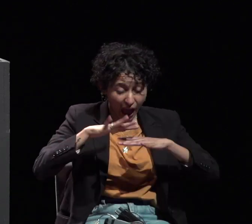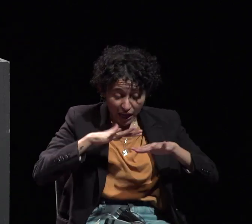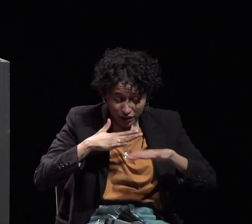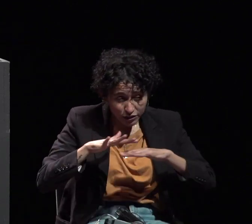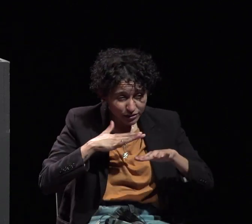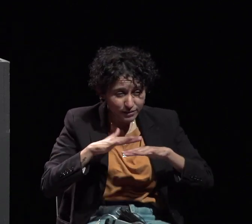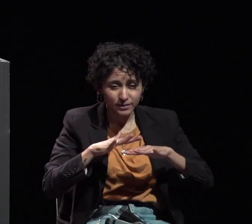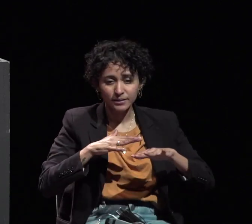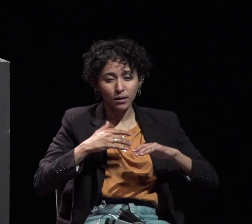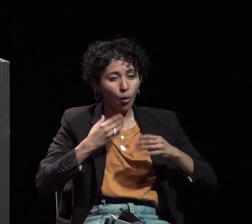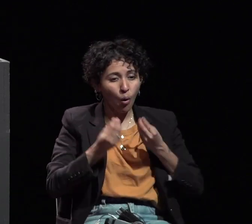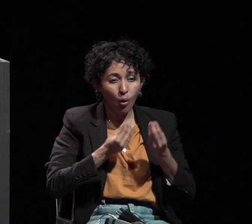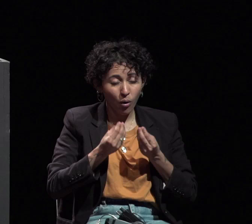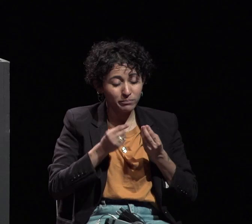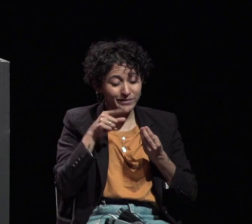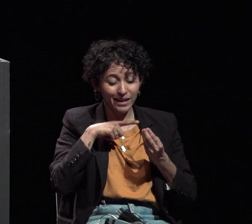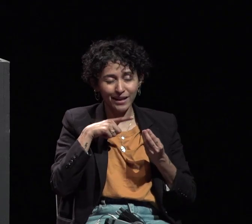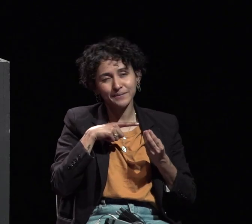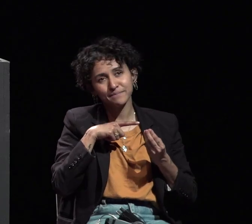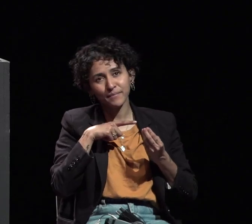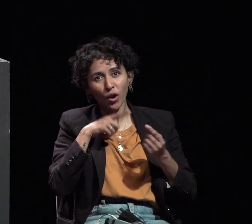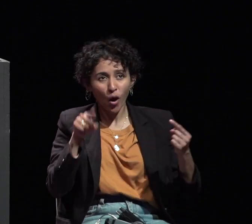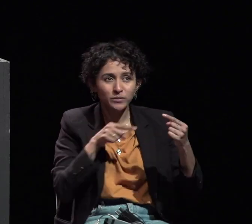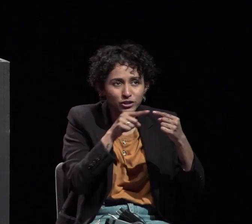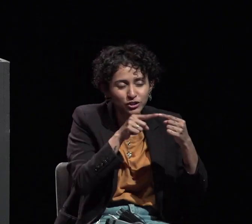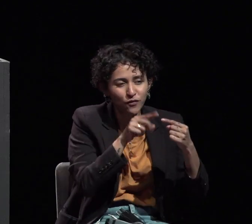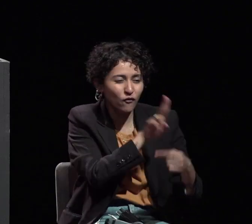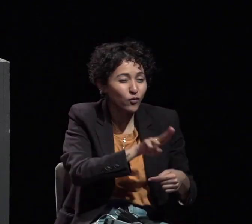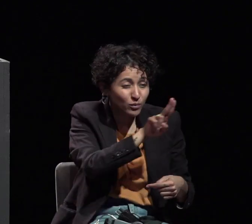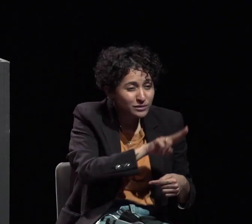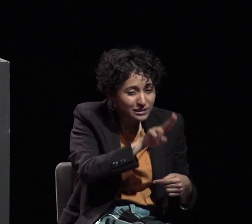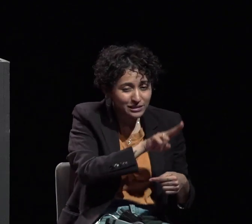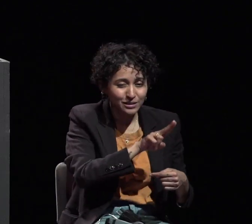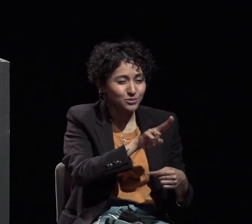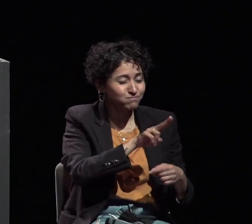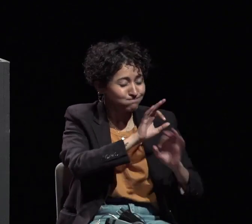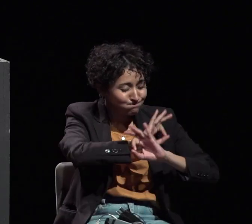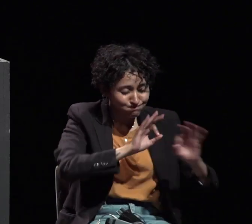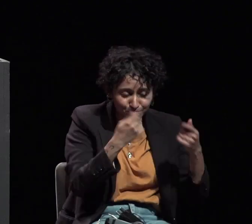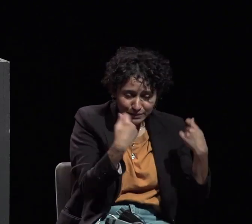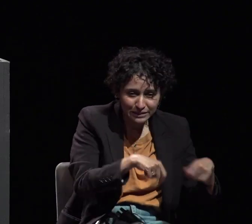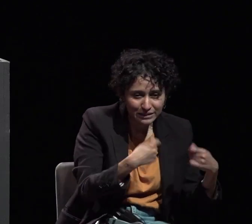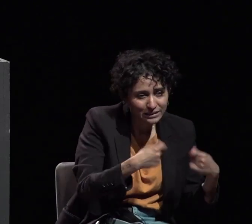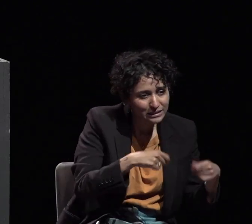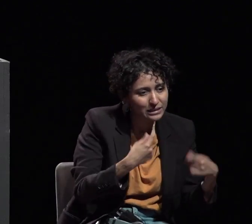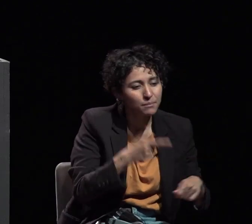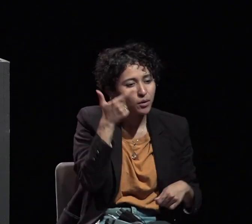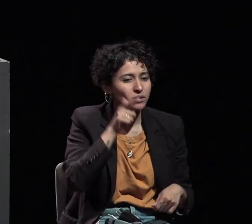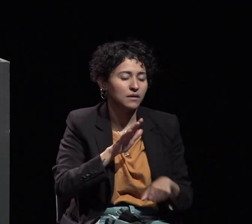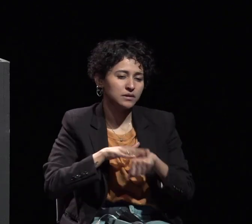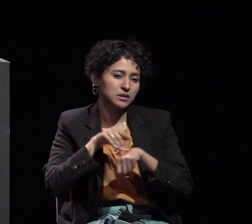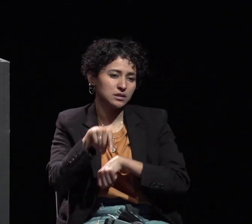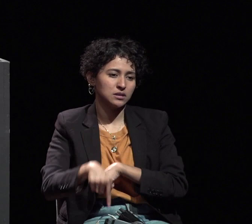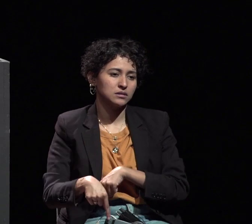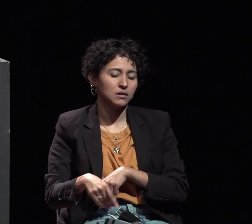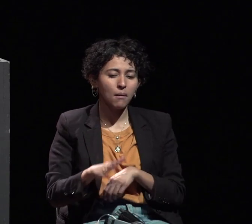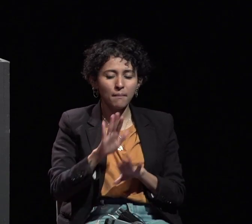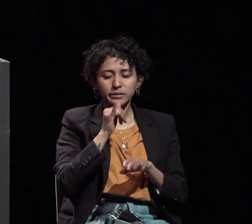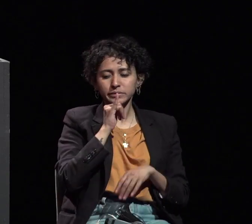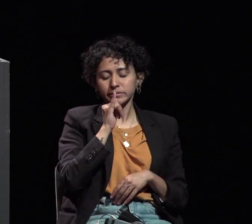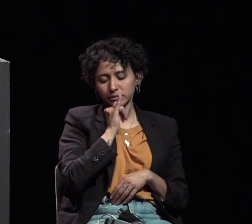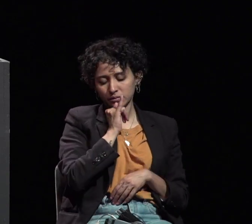mais ainda, agentes que ganham existência justamente por não serem constituídos a partir das premissas e dicotomias que, entre os